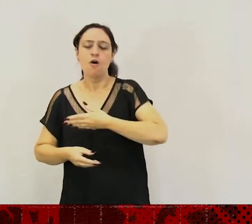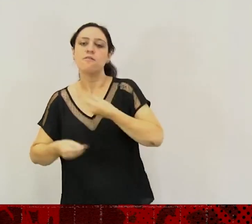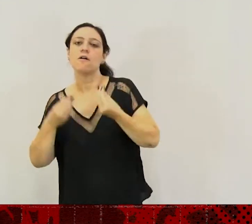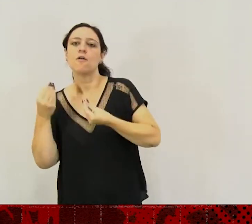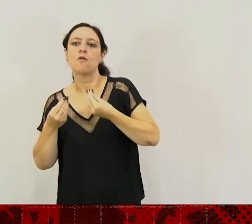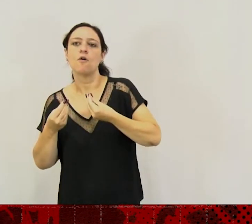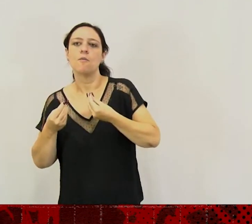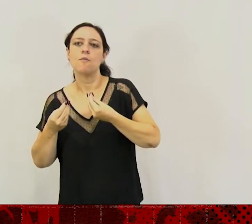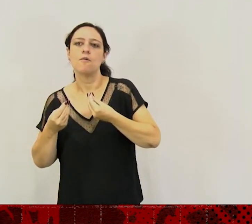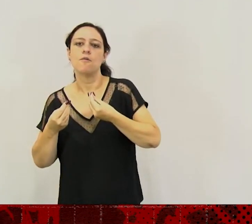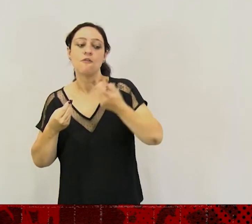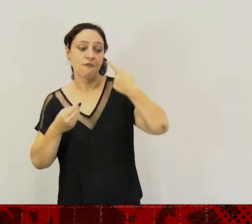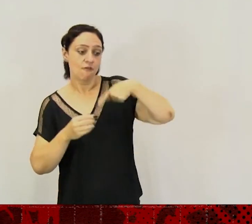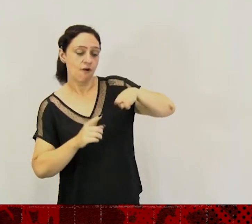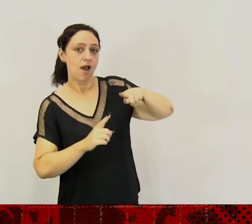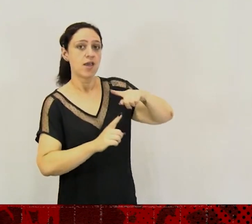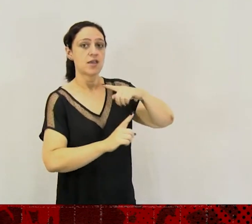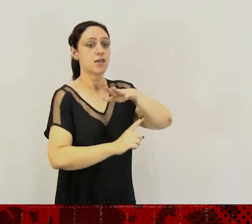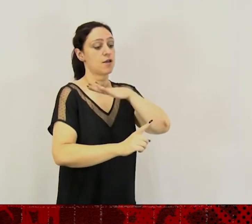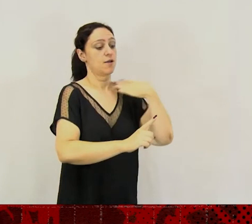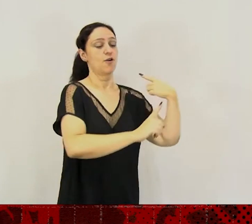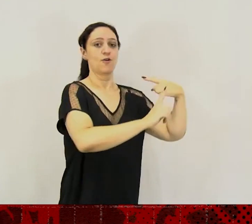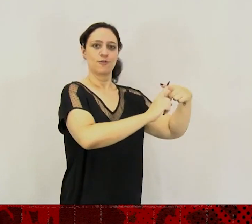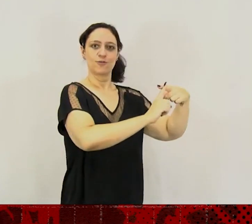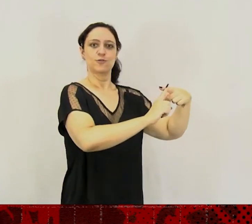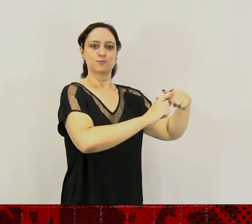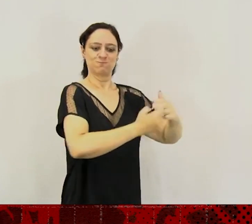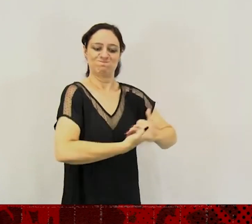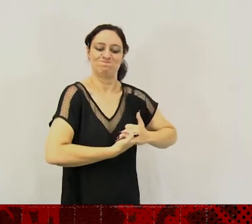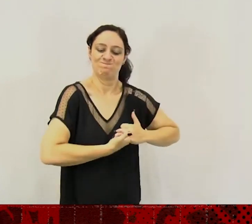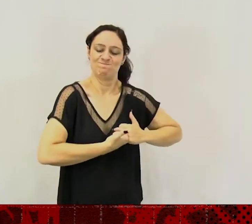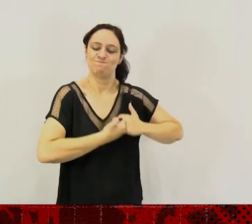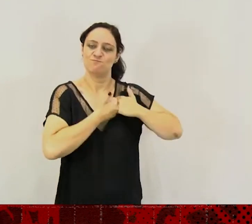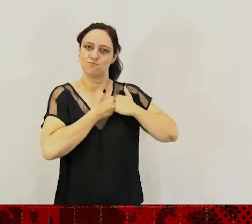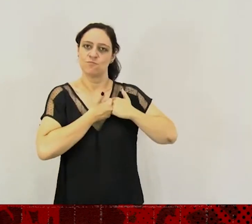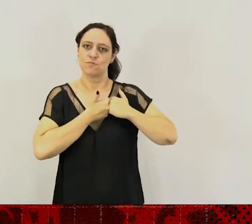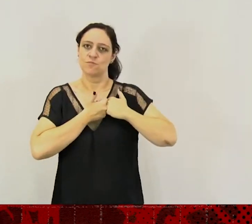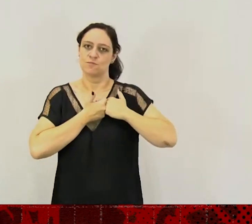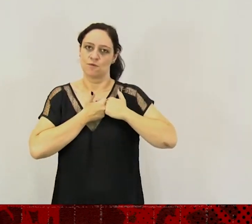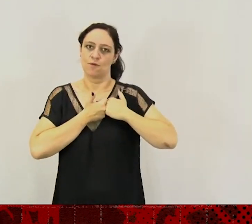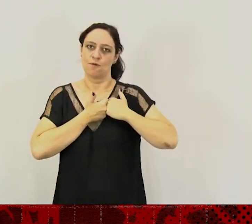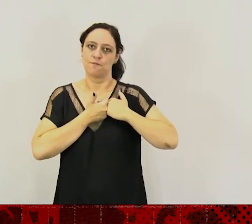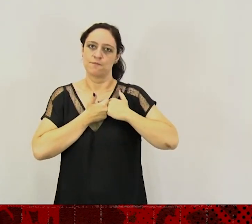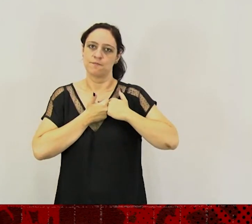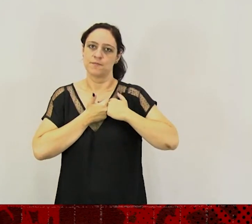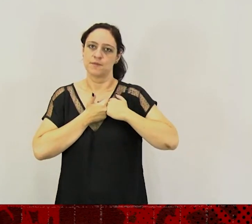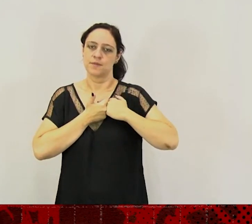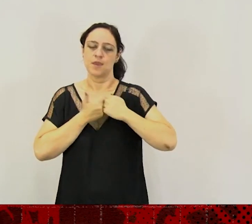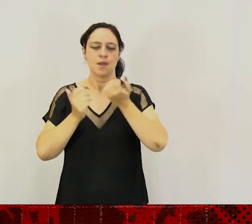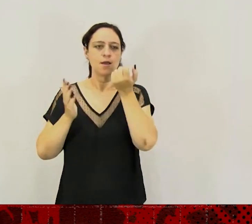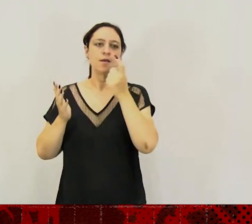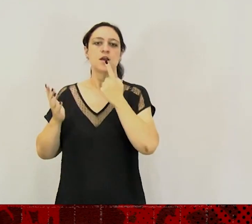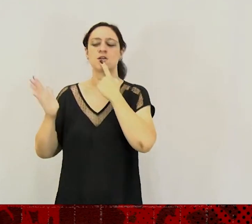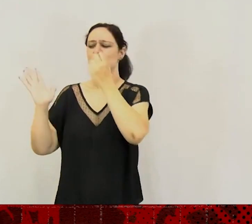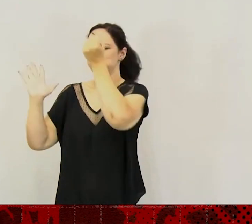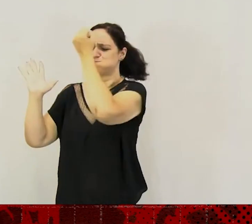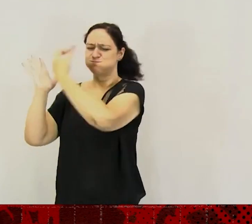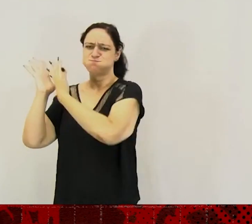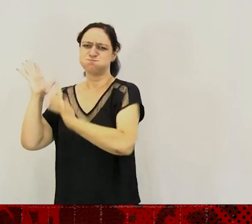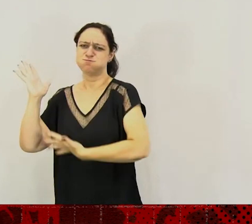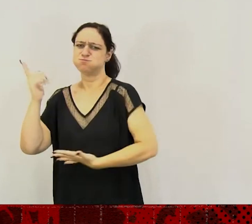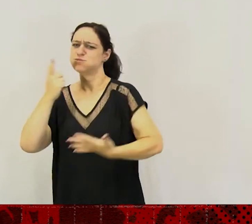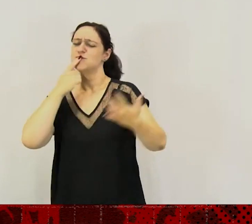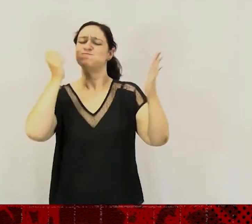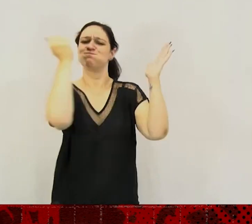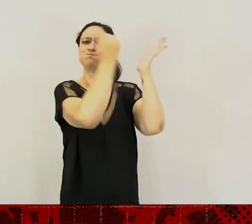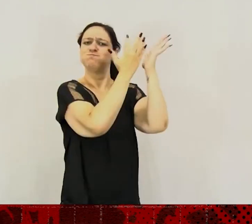a cruz e Ele paga o preço que precisava para nos ter de volta. Ele